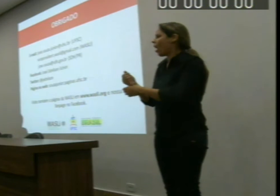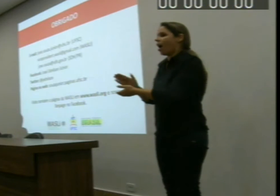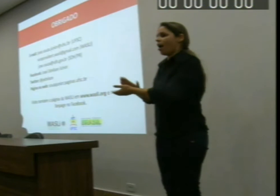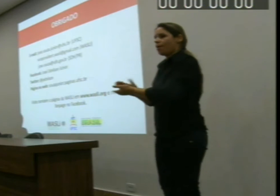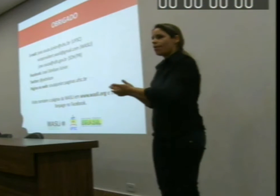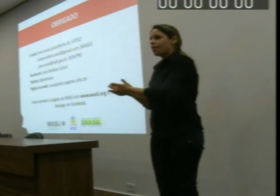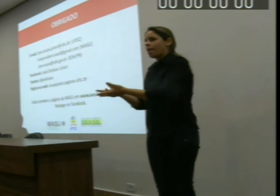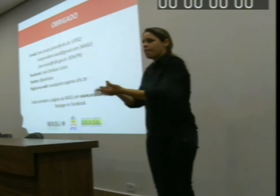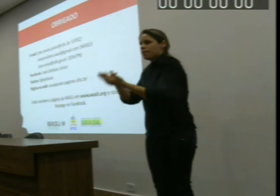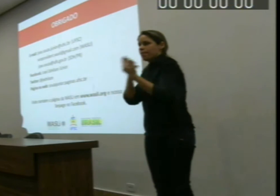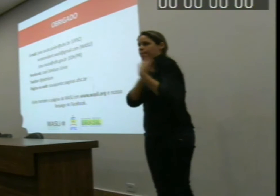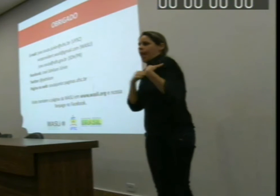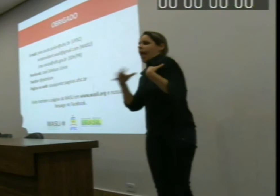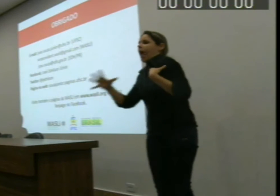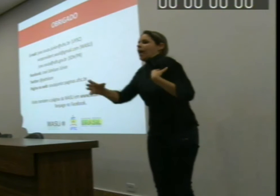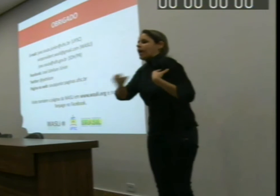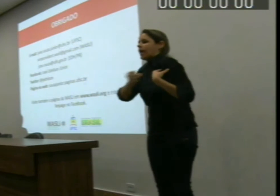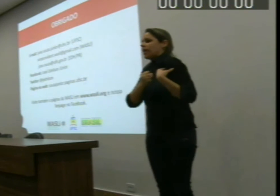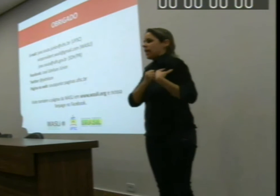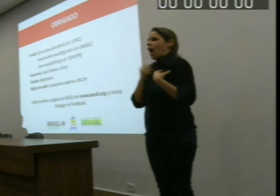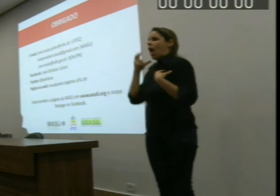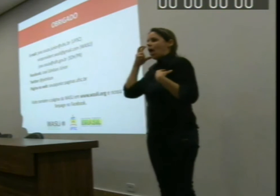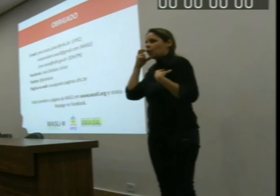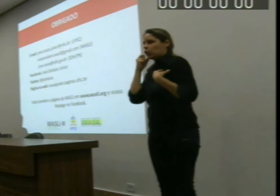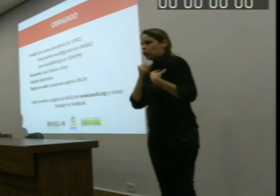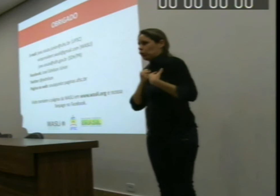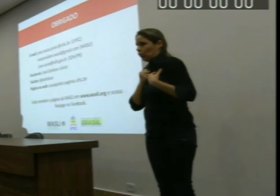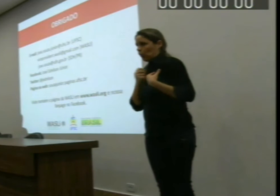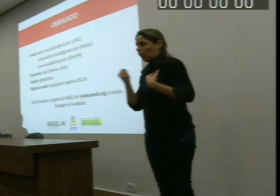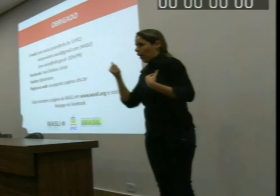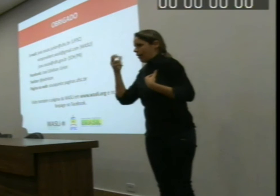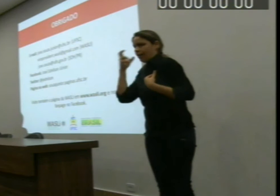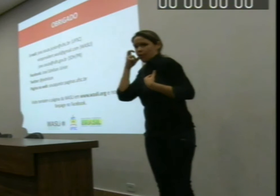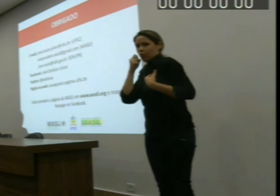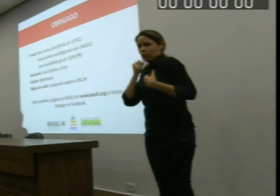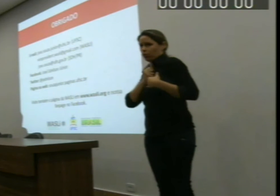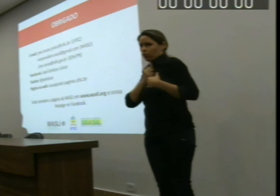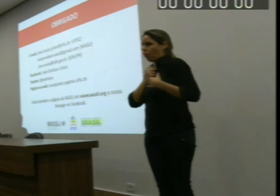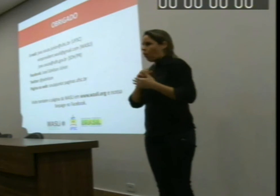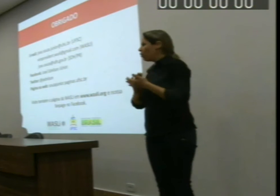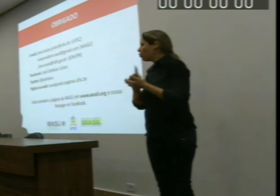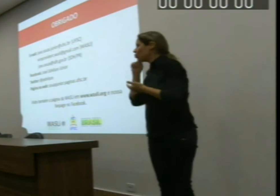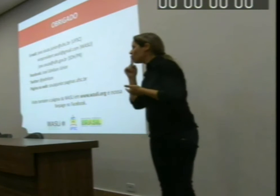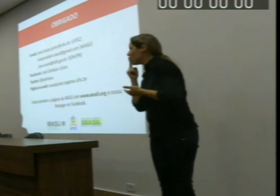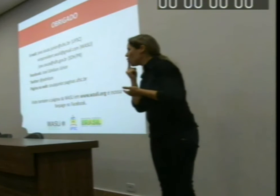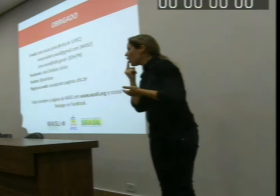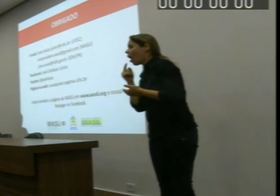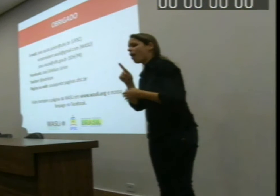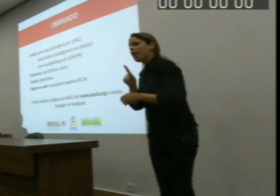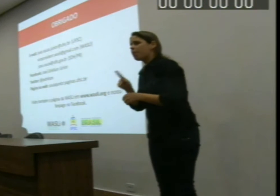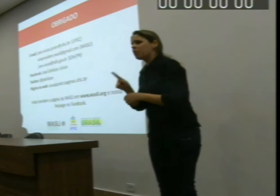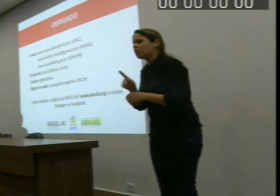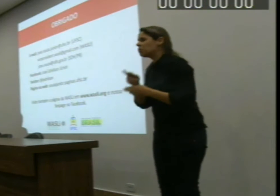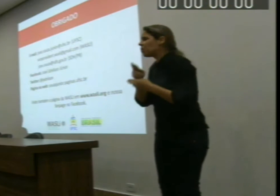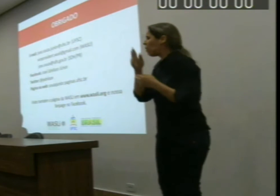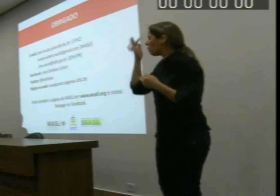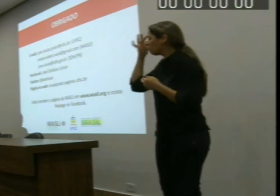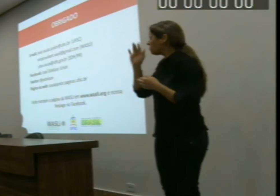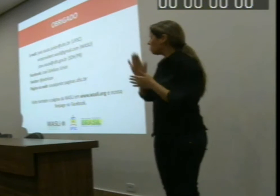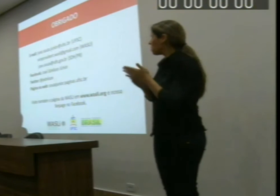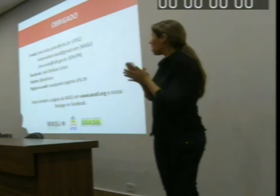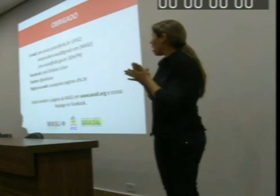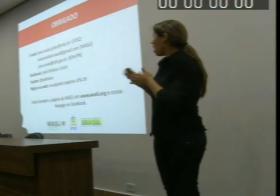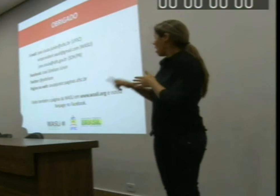aluno né e a professora não sabia qual era o papel dela nessa história uhum não tinha conhecimento de que